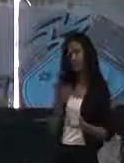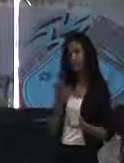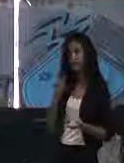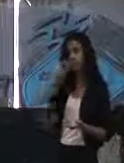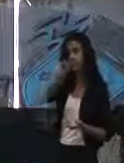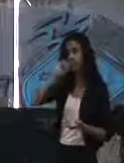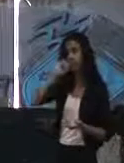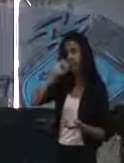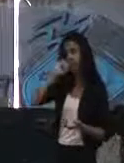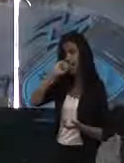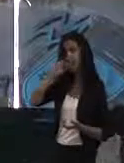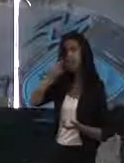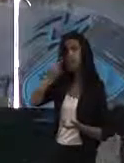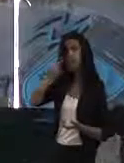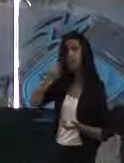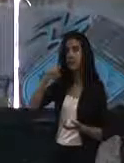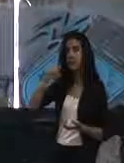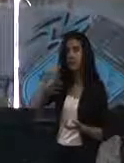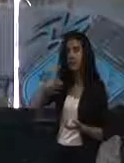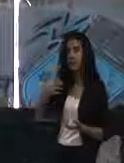a arma dos incompetentes.